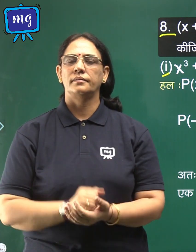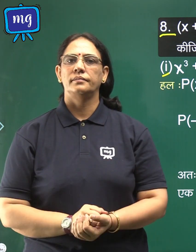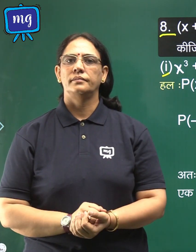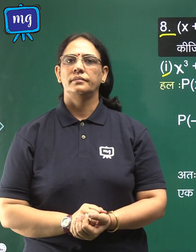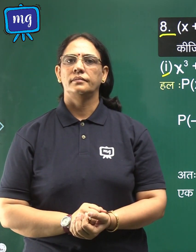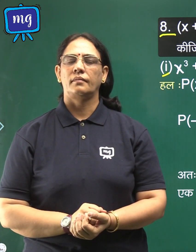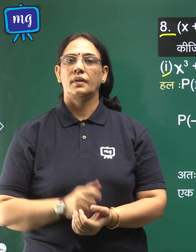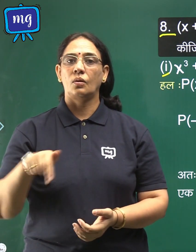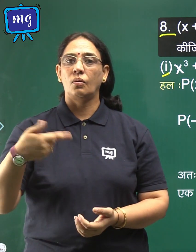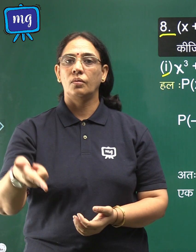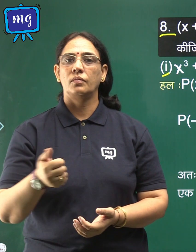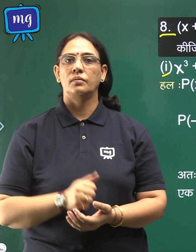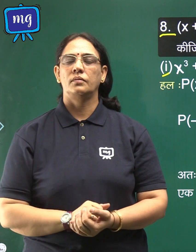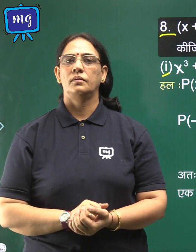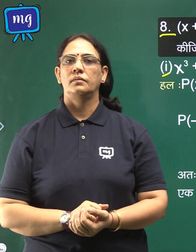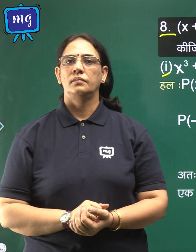तो